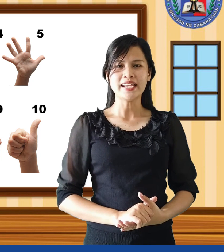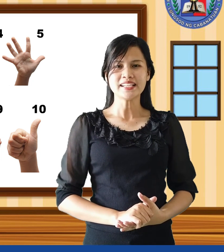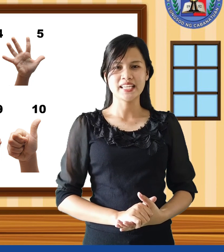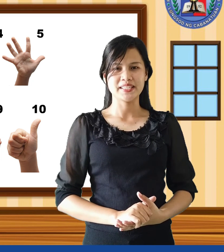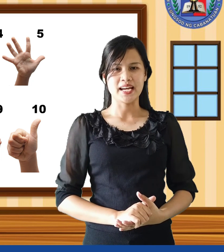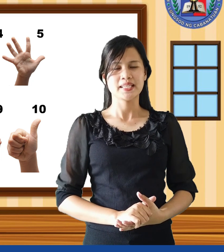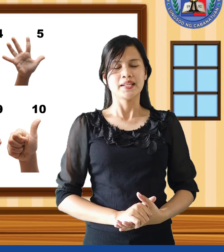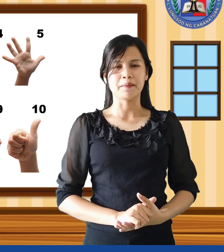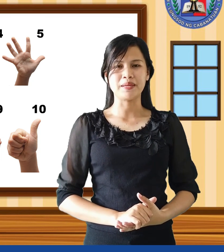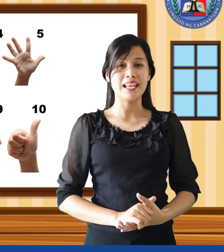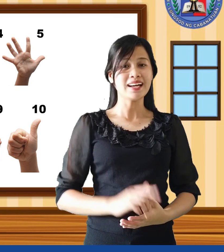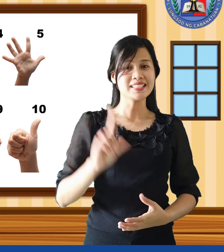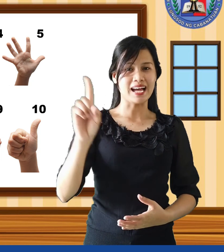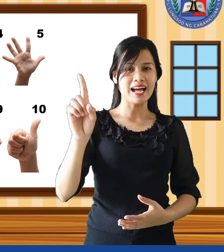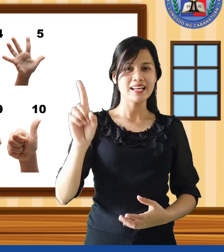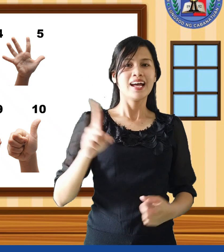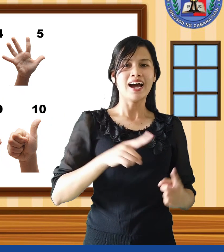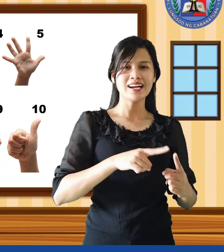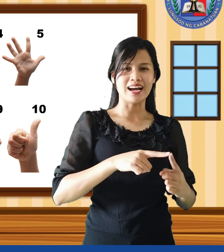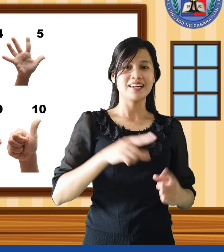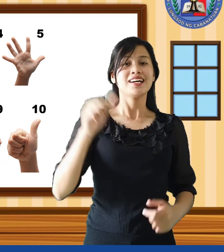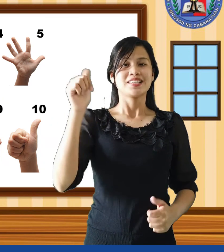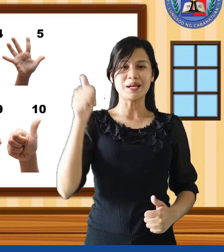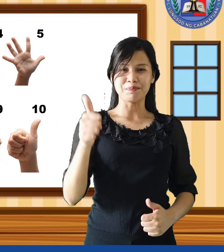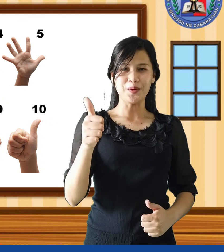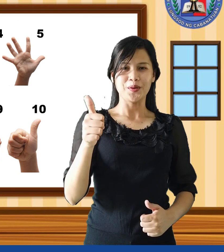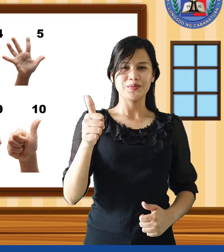Yan ang senyas ng bilang 1 hanggang 10.